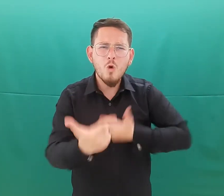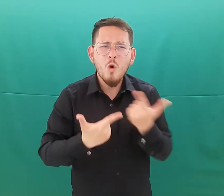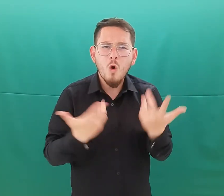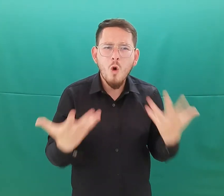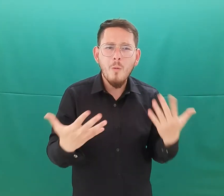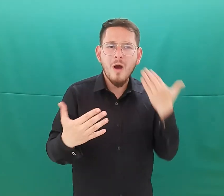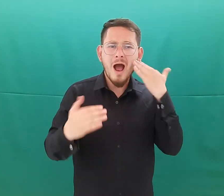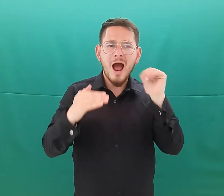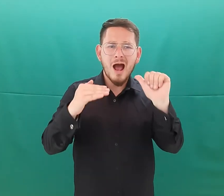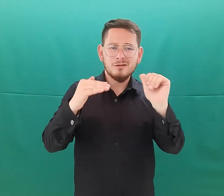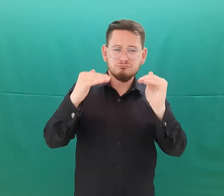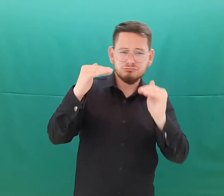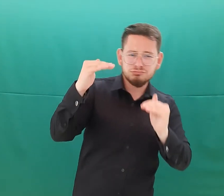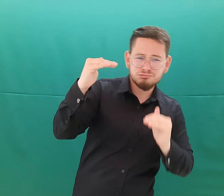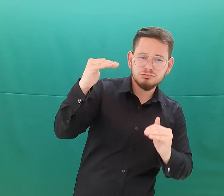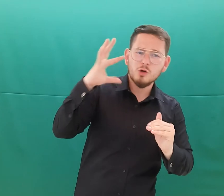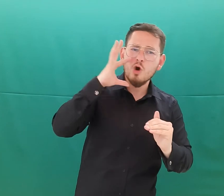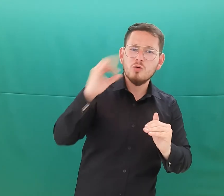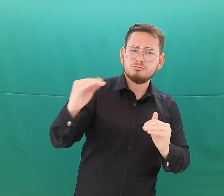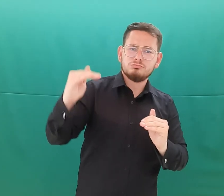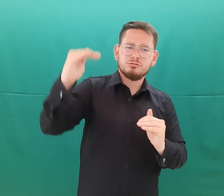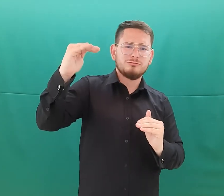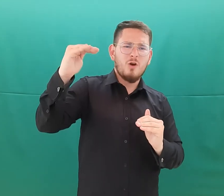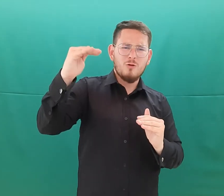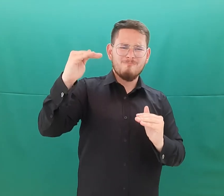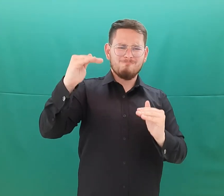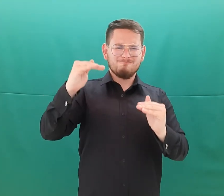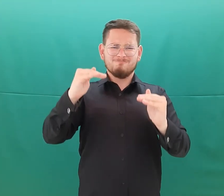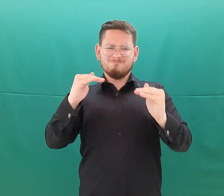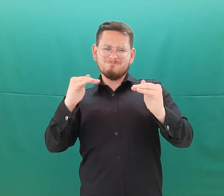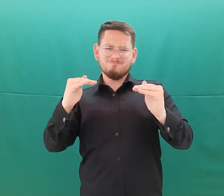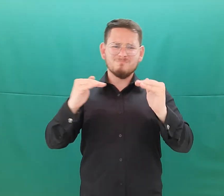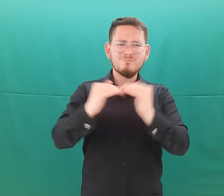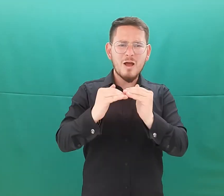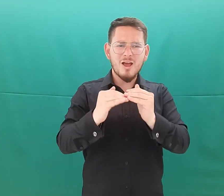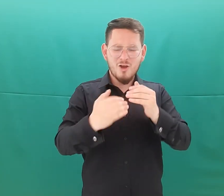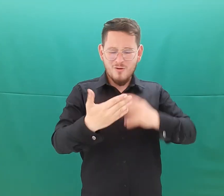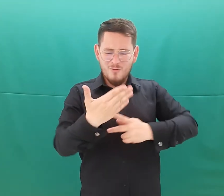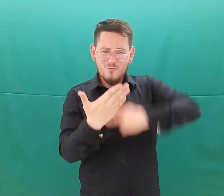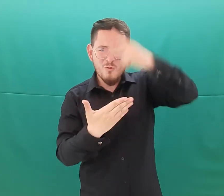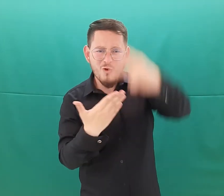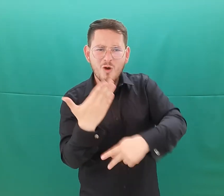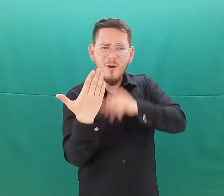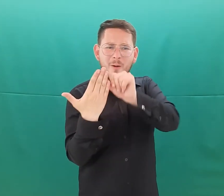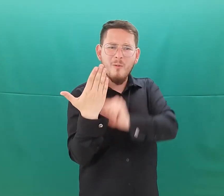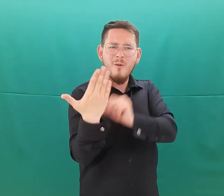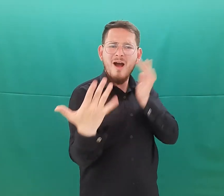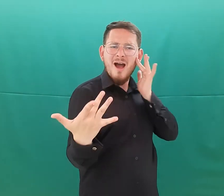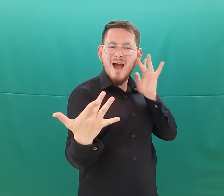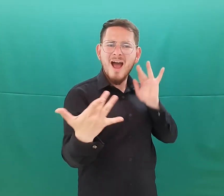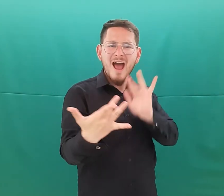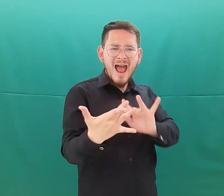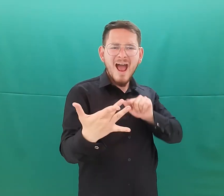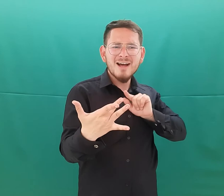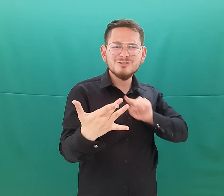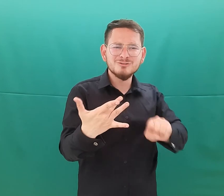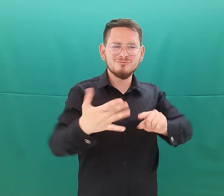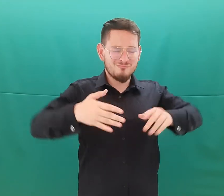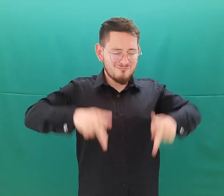mujeres y brindar constantemente programas y proyectos que aporten de manera positiva en el mejoramiento de la calidad de vida de